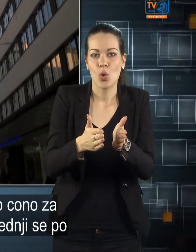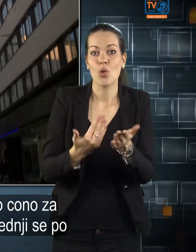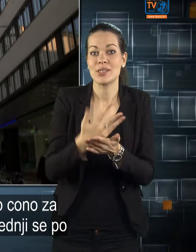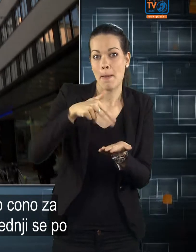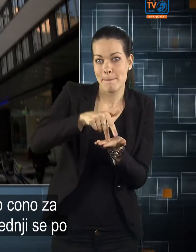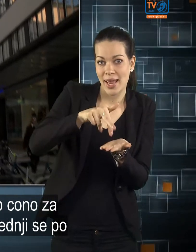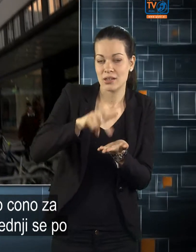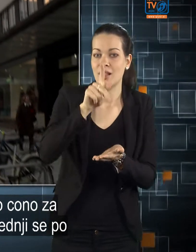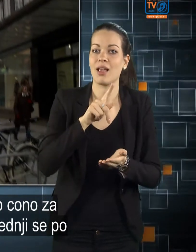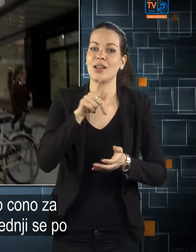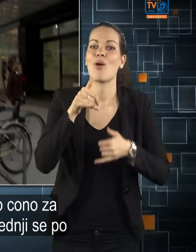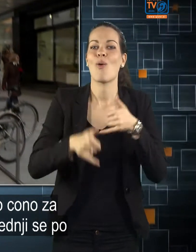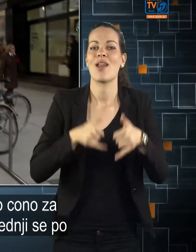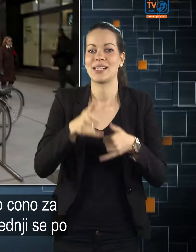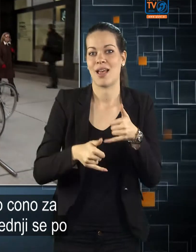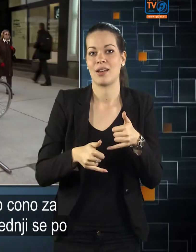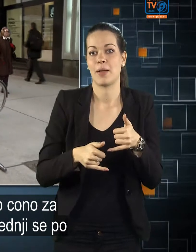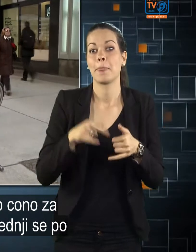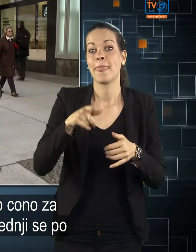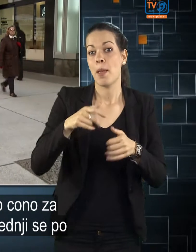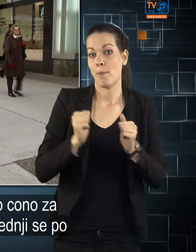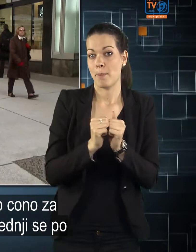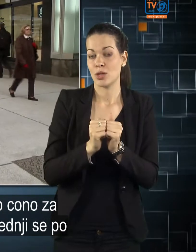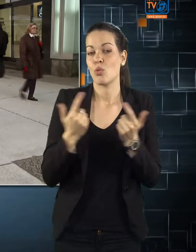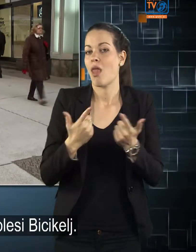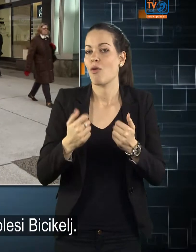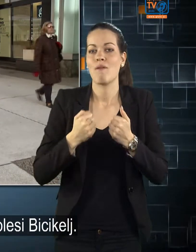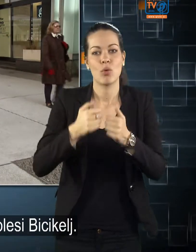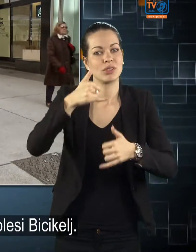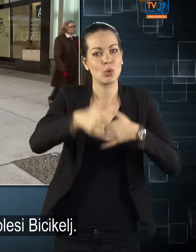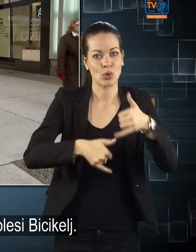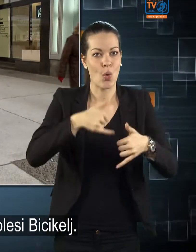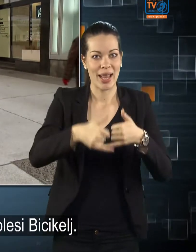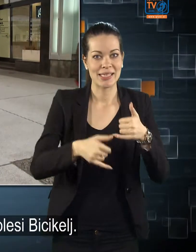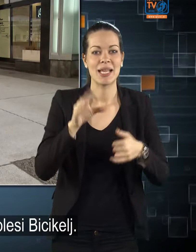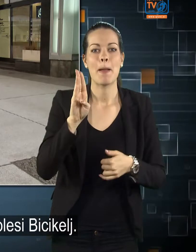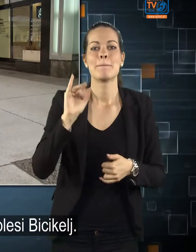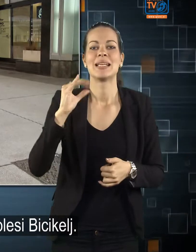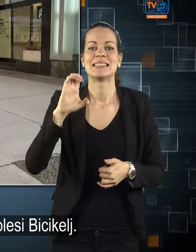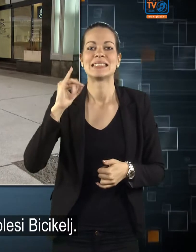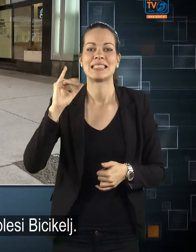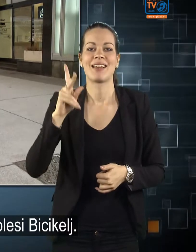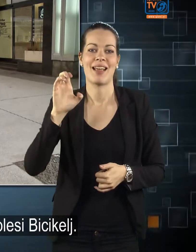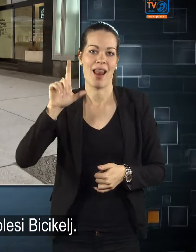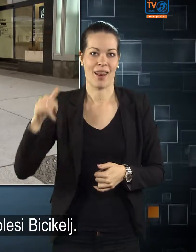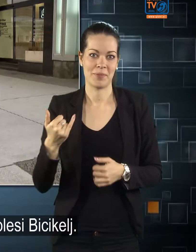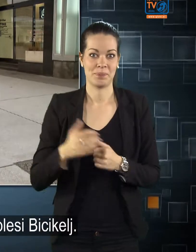za pešce in kolesarje, slednji se po mestu lahko vozijo s kolesi bicikel.